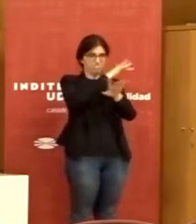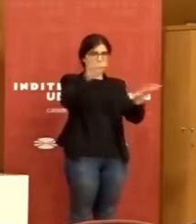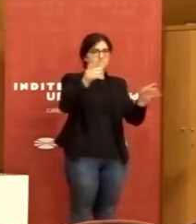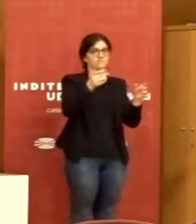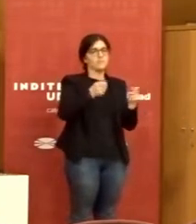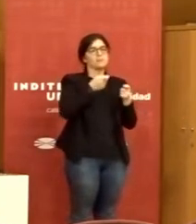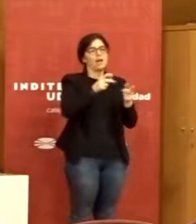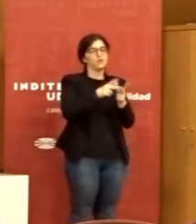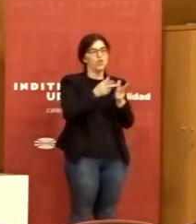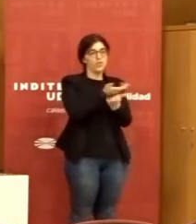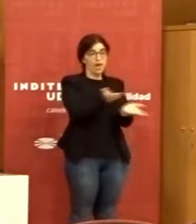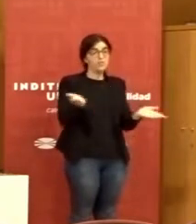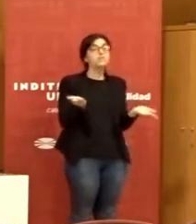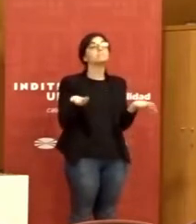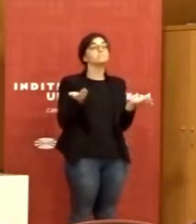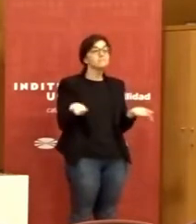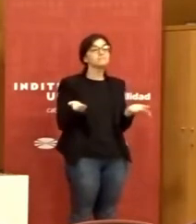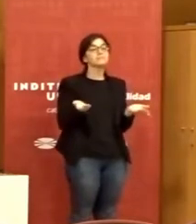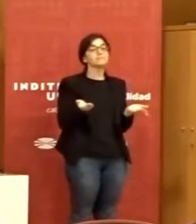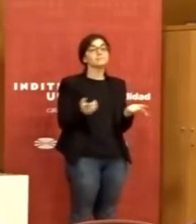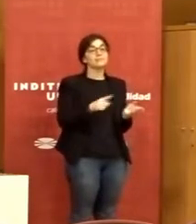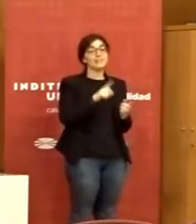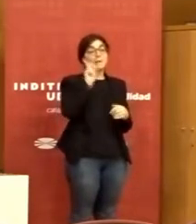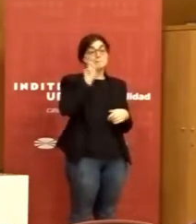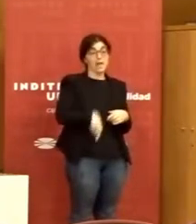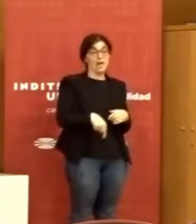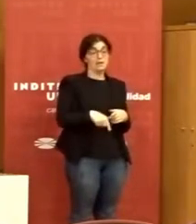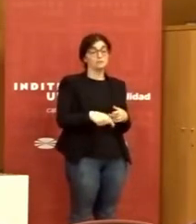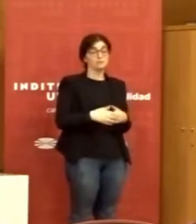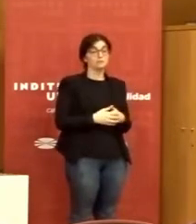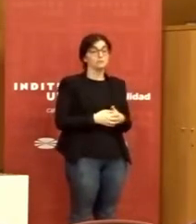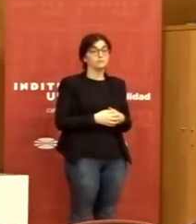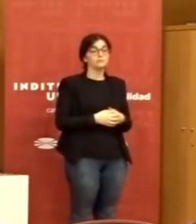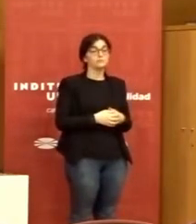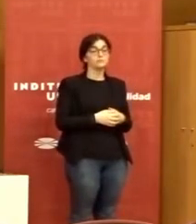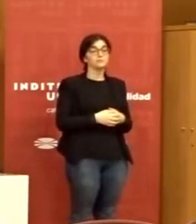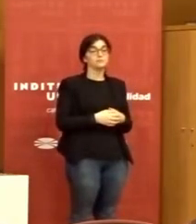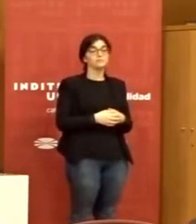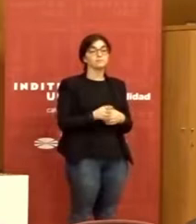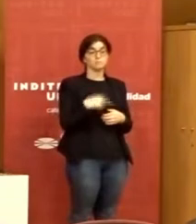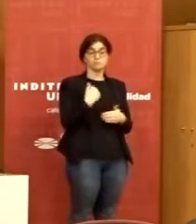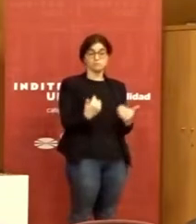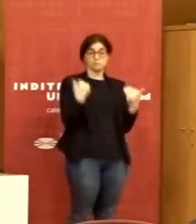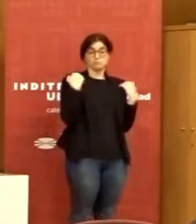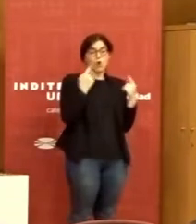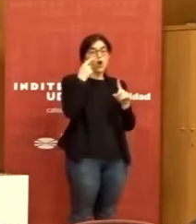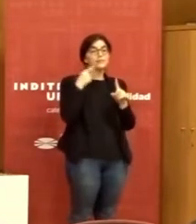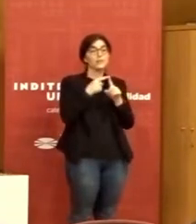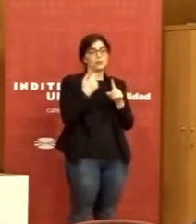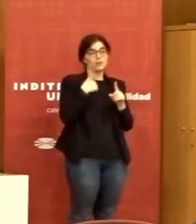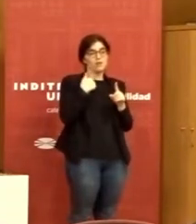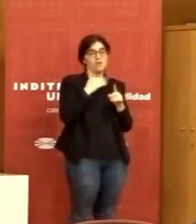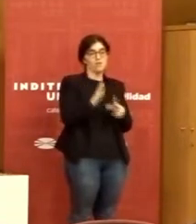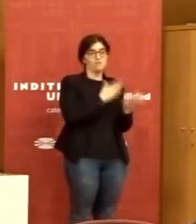y tendremos, además, antes de que egresen nuestra promoción, la octava ya de